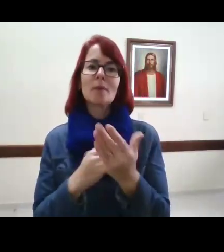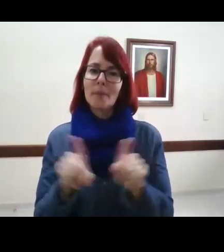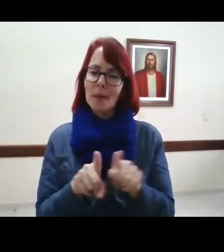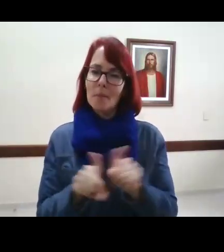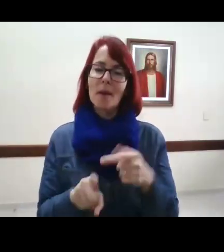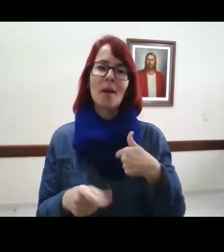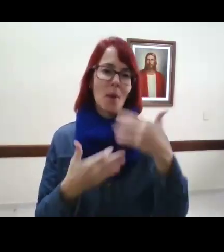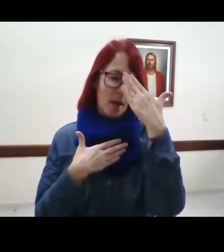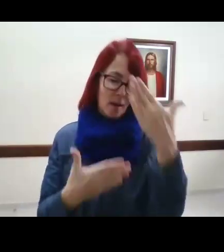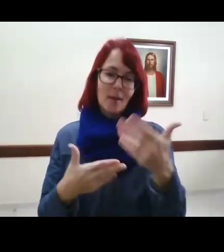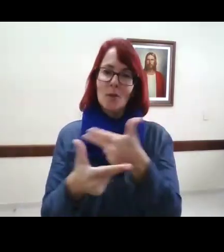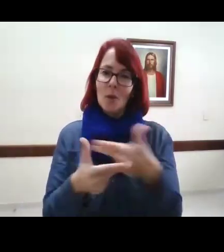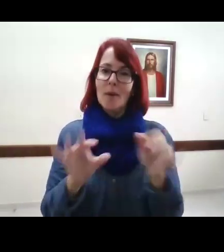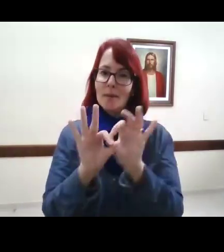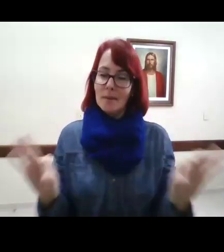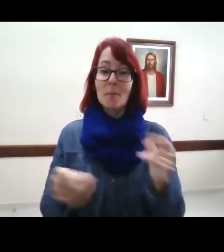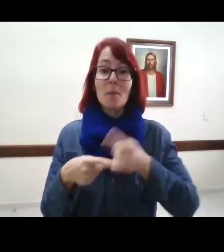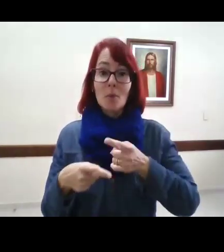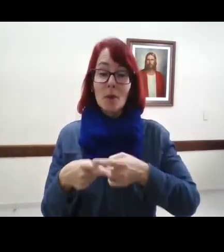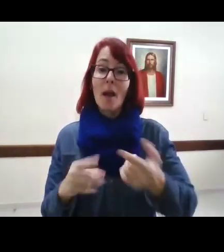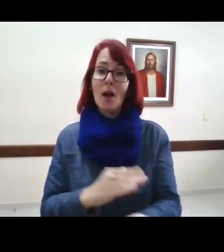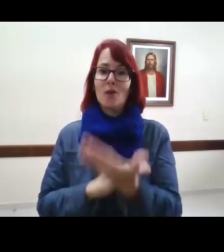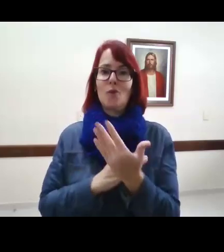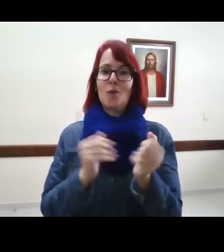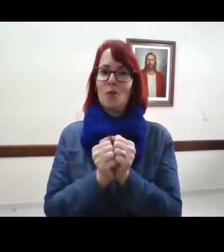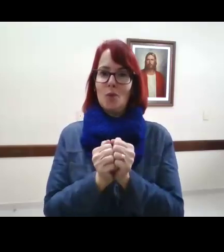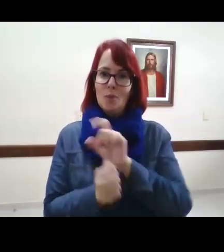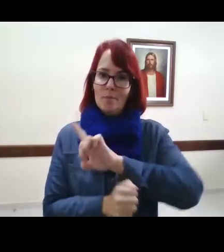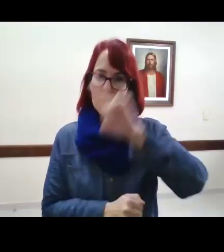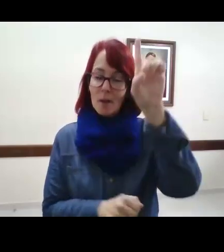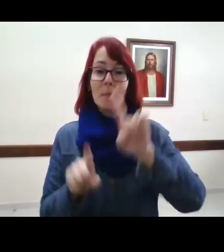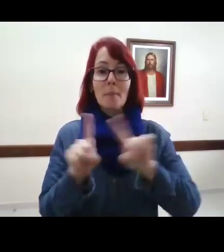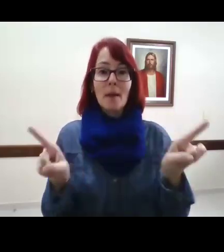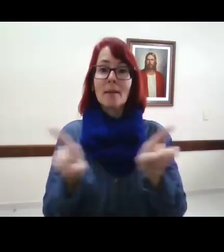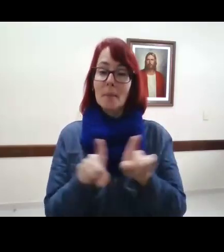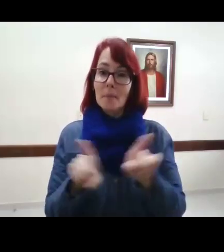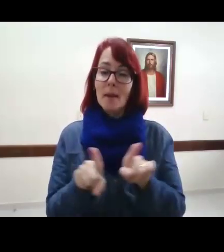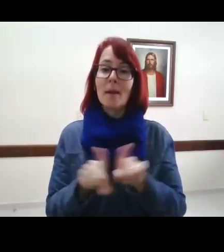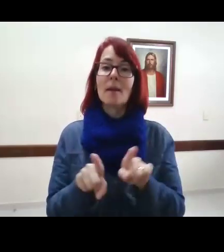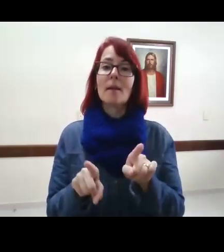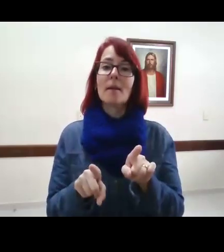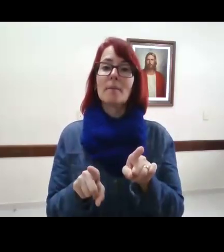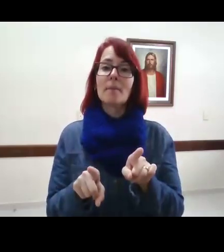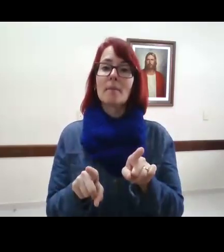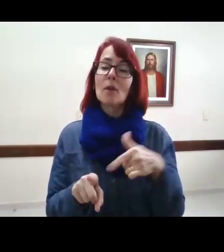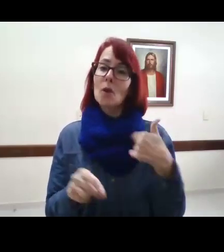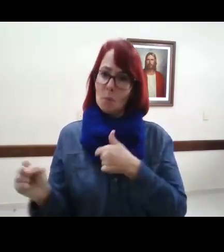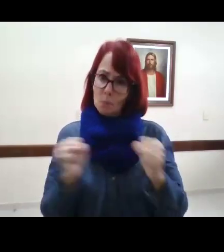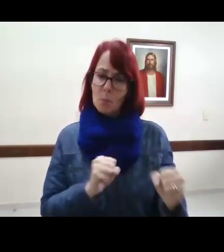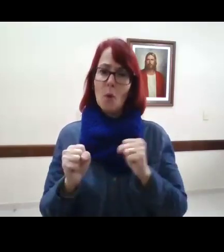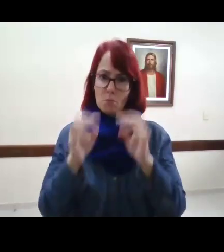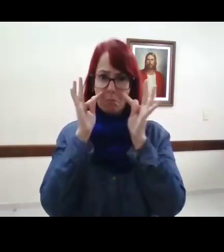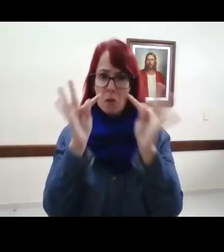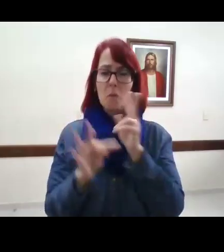sou muito grata por esses momentos pequenos, porque realmente nos ajuda a ficar mais perto do Senhor, mas também a saber que a gente pode receber um testemunho mais